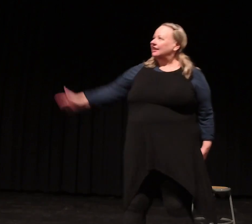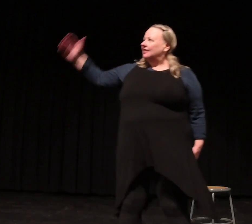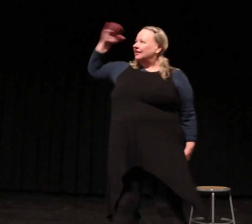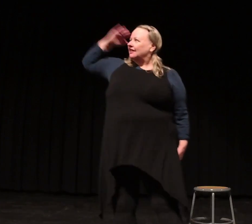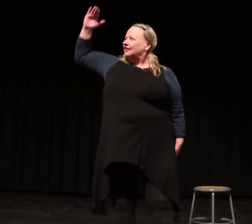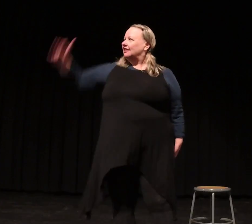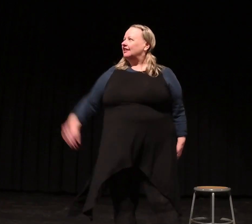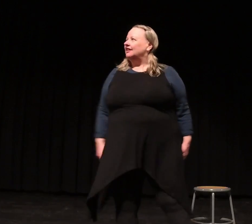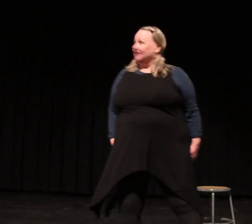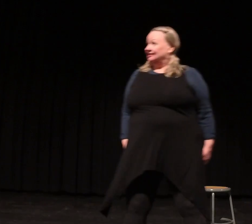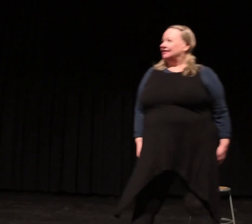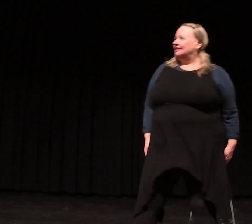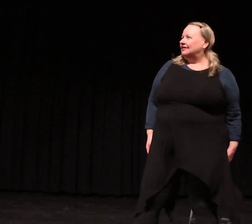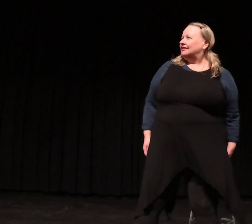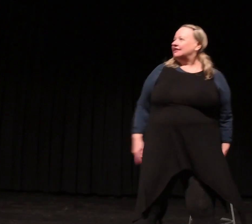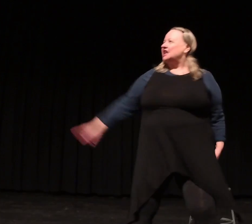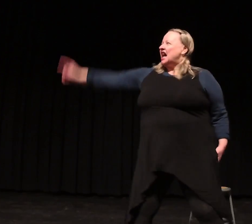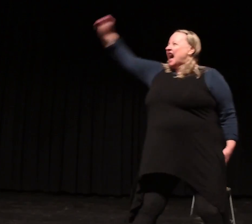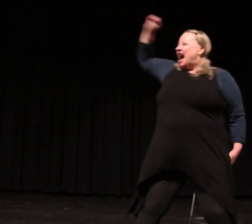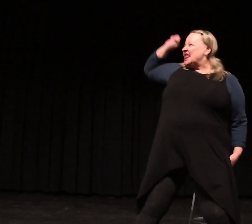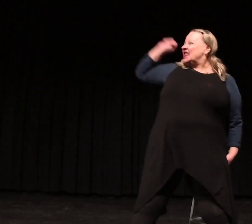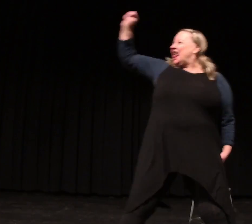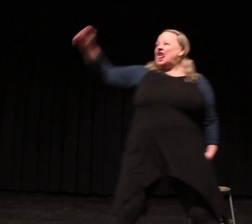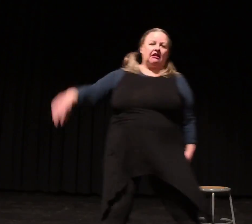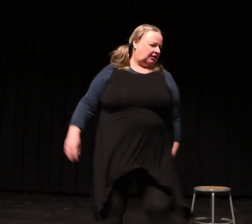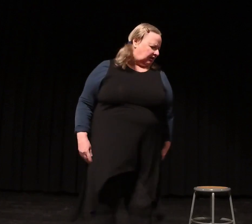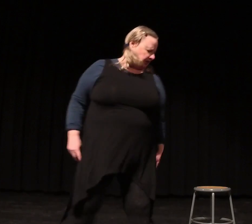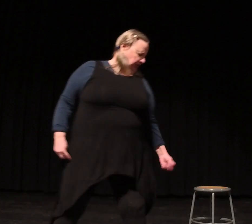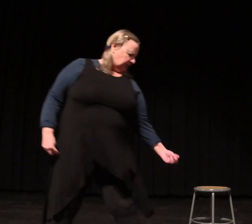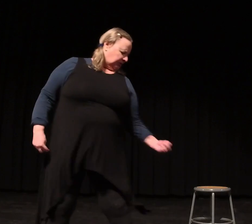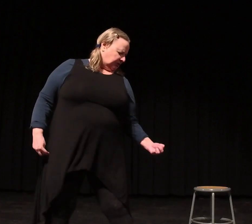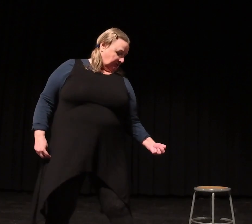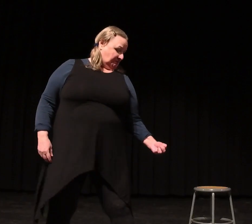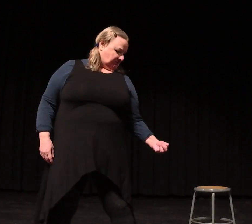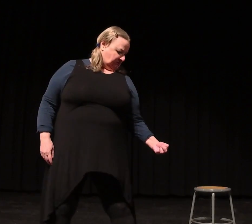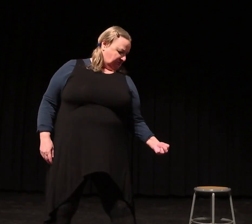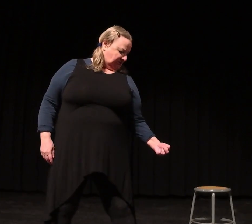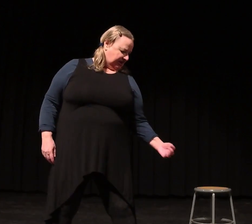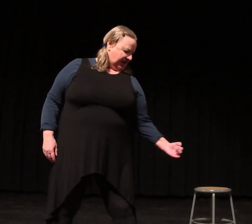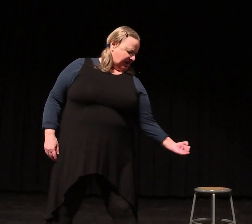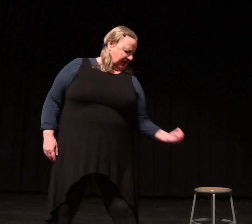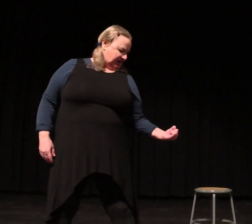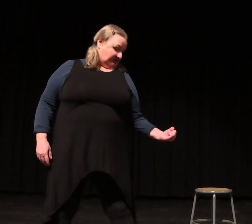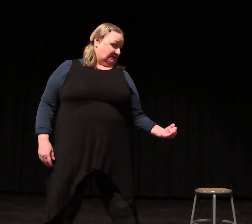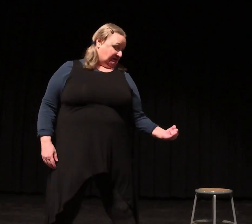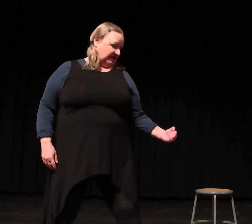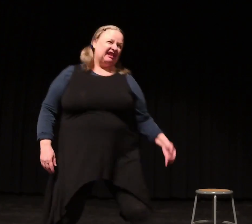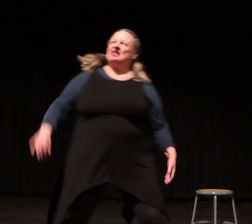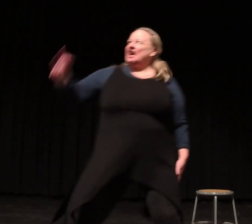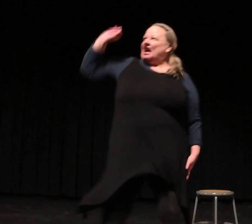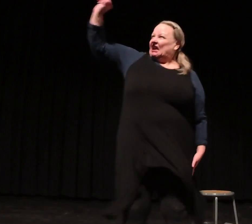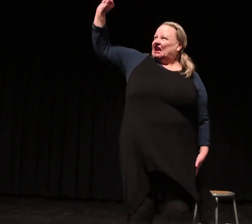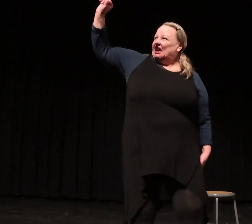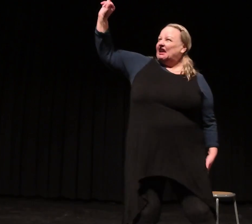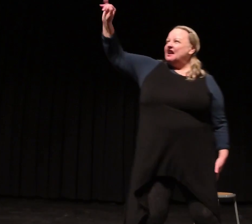Bon. Salut, arbre. T. Hein? T. I.